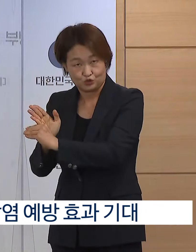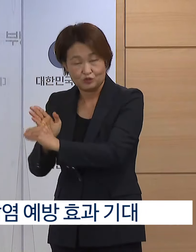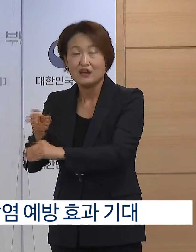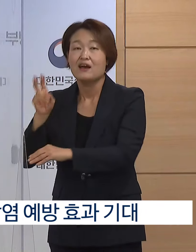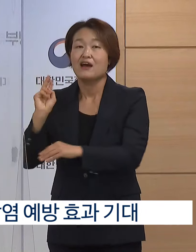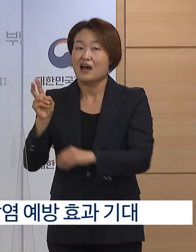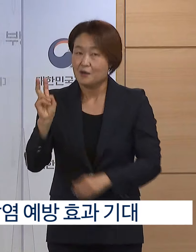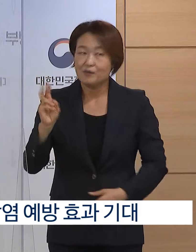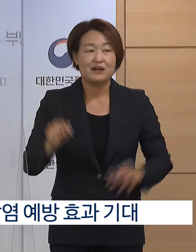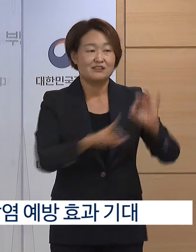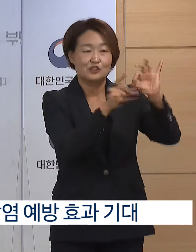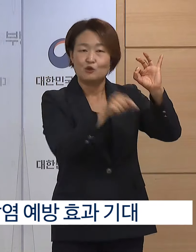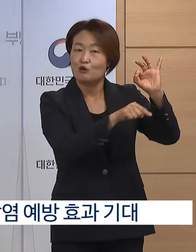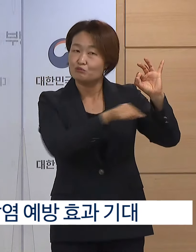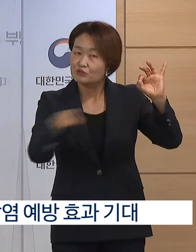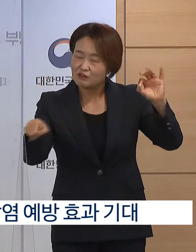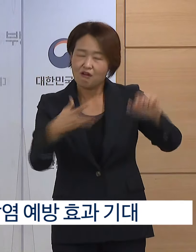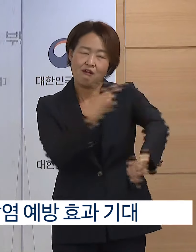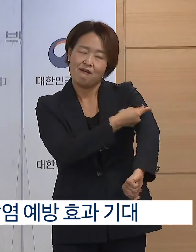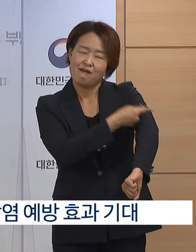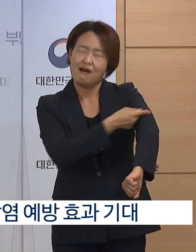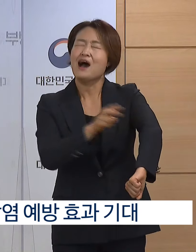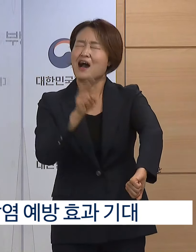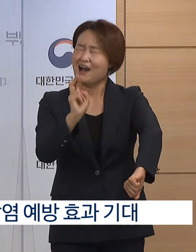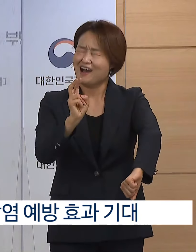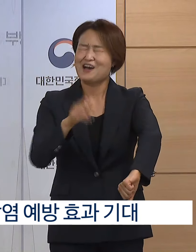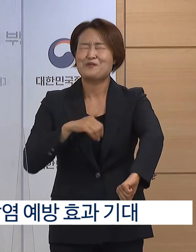접종에 활용할 수 있을 것으로 예상합니다.